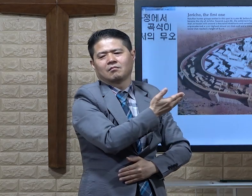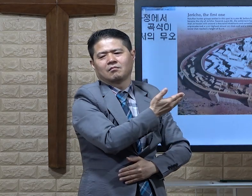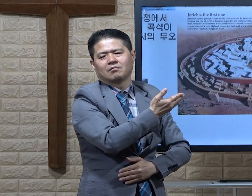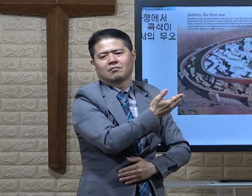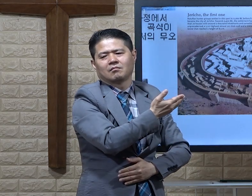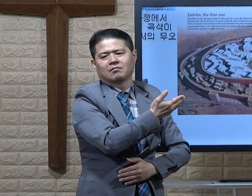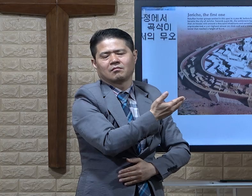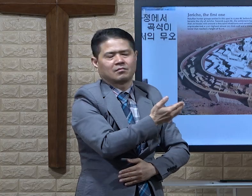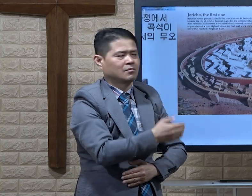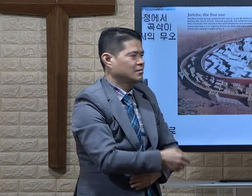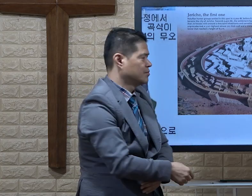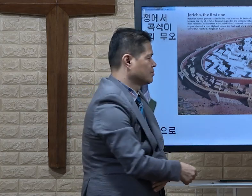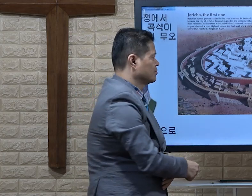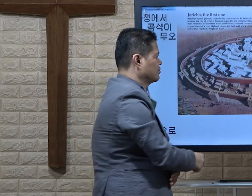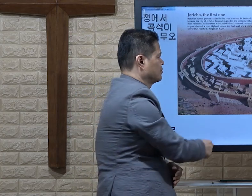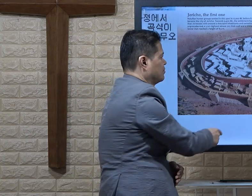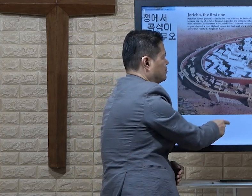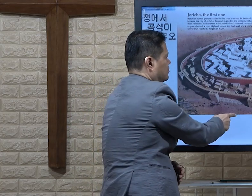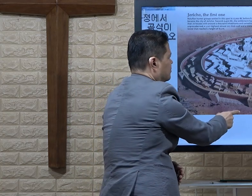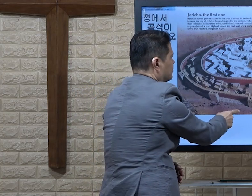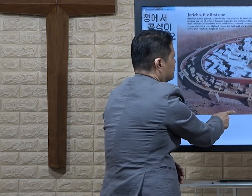오늘날까지 이런 일화가 전해지는 것입니다.